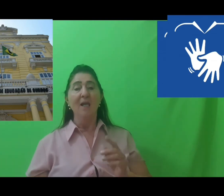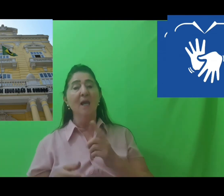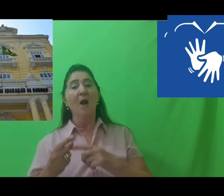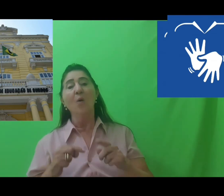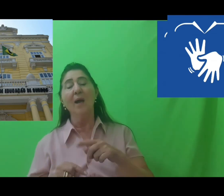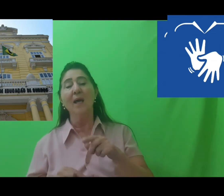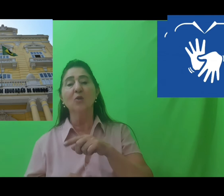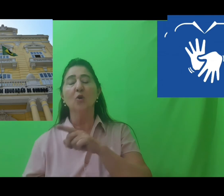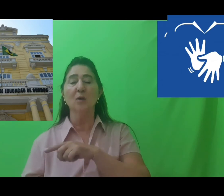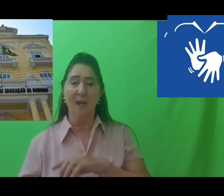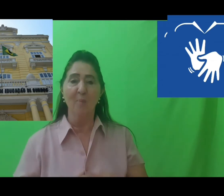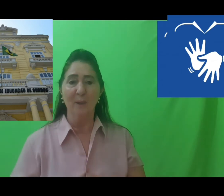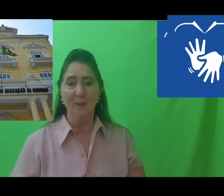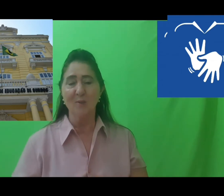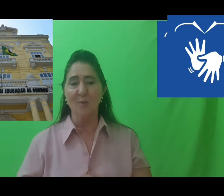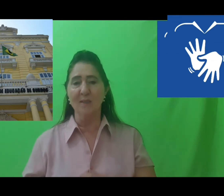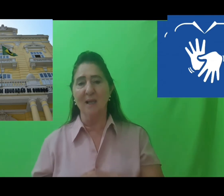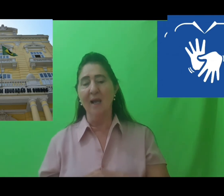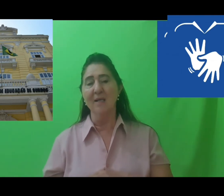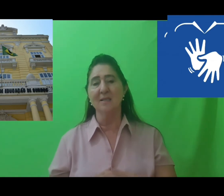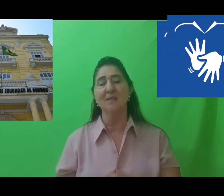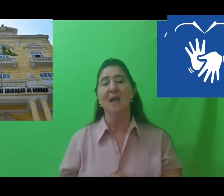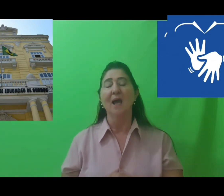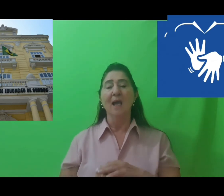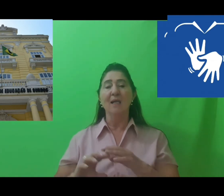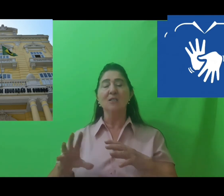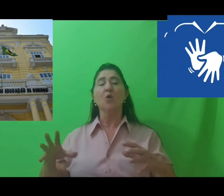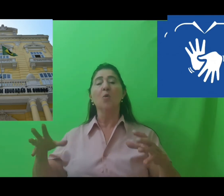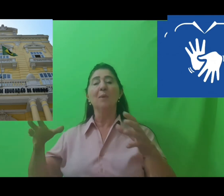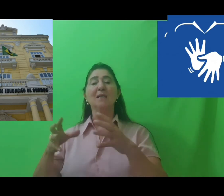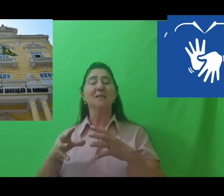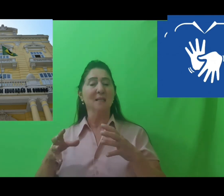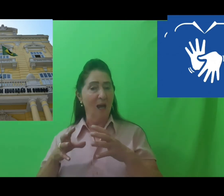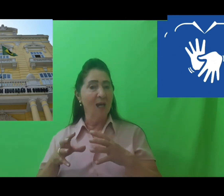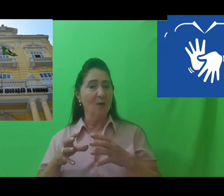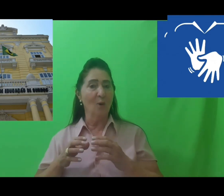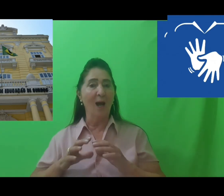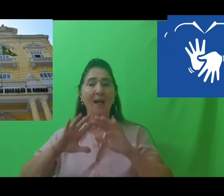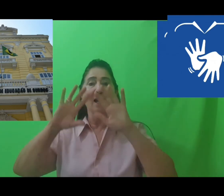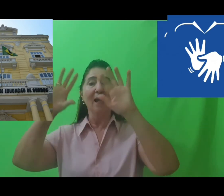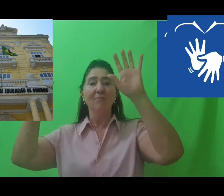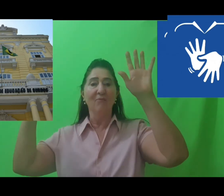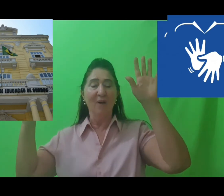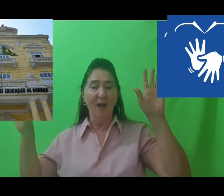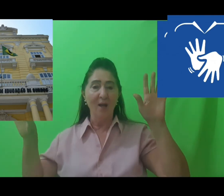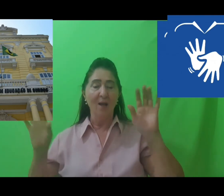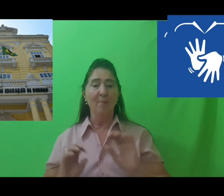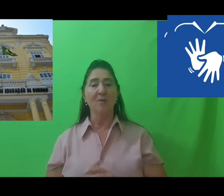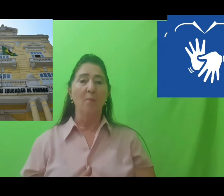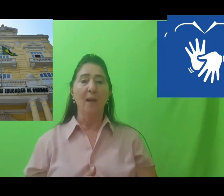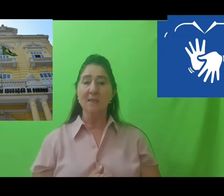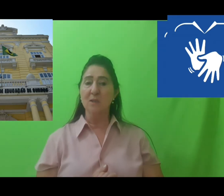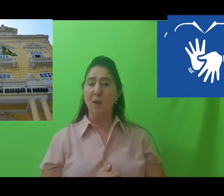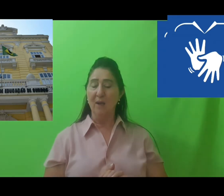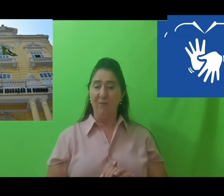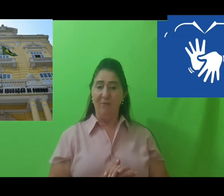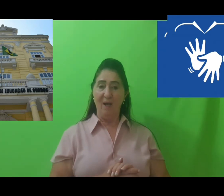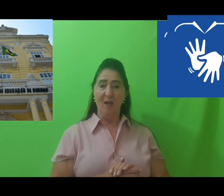ao retornar para suas casas, eles começaram a levar para